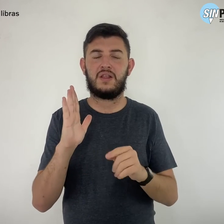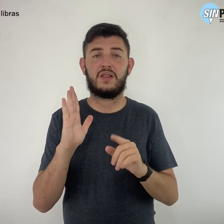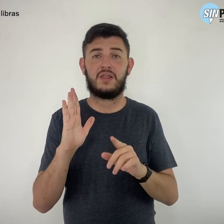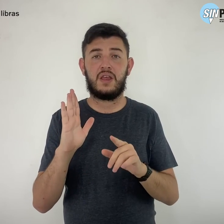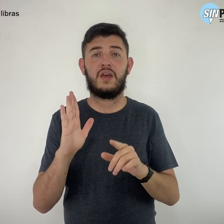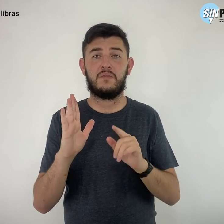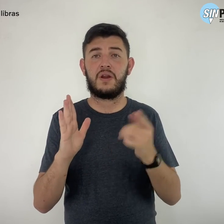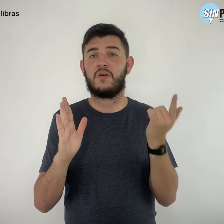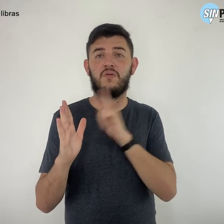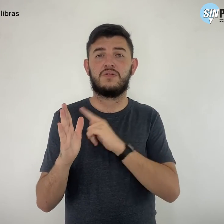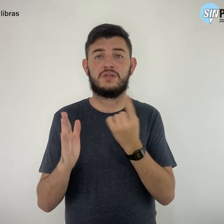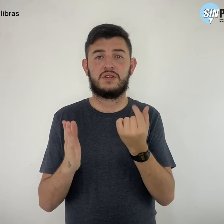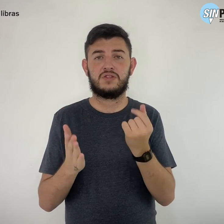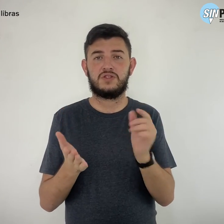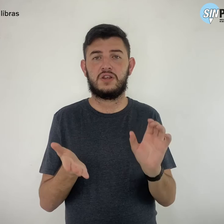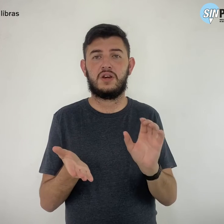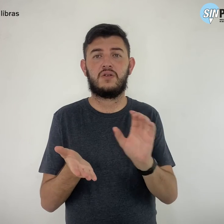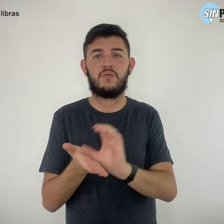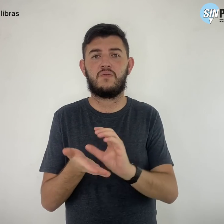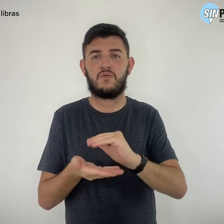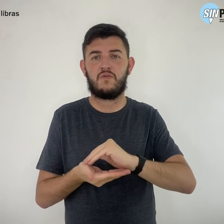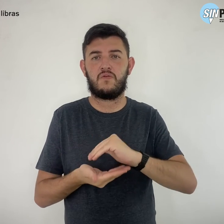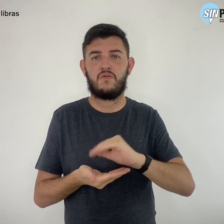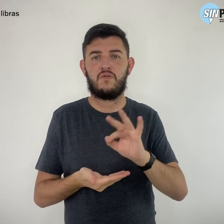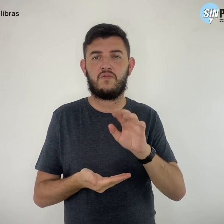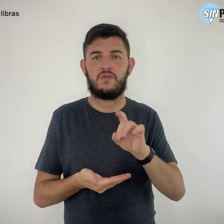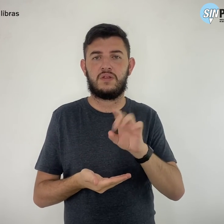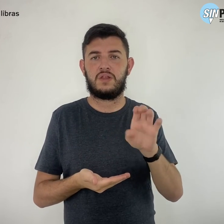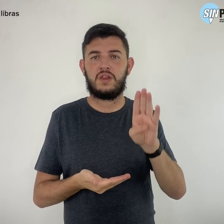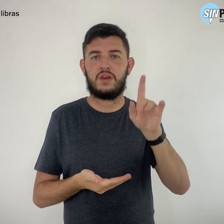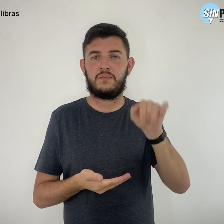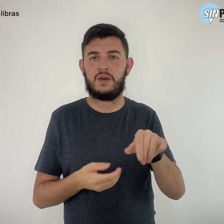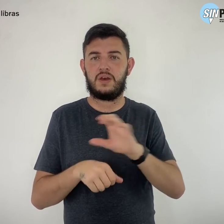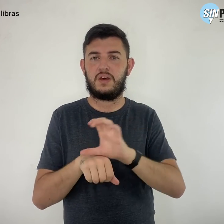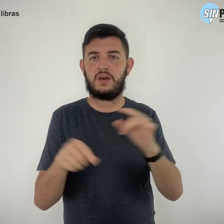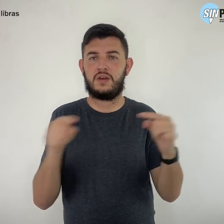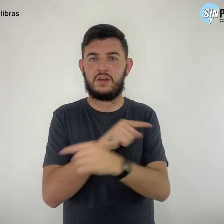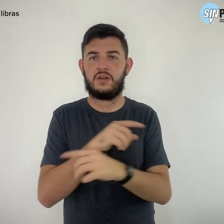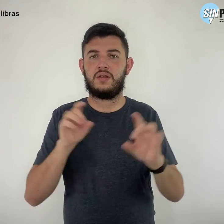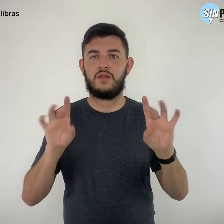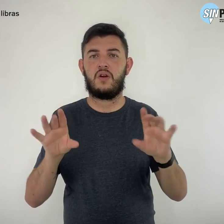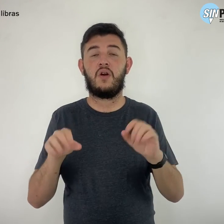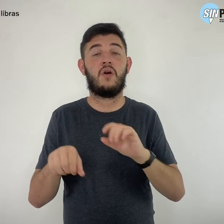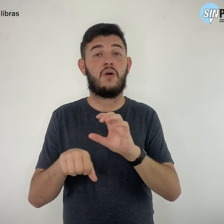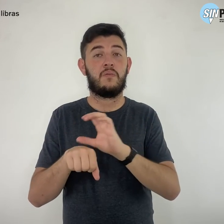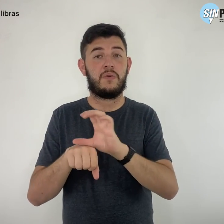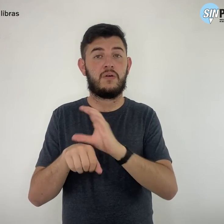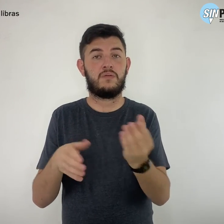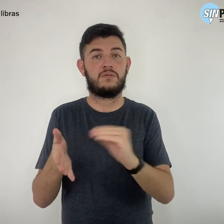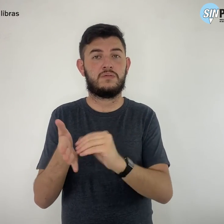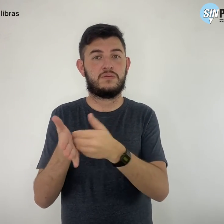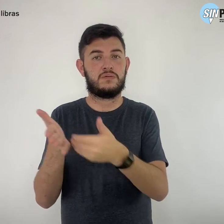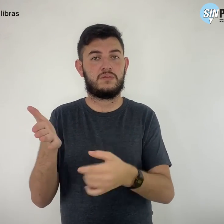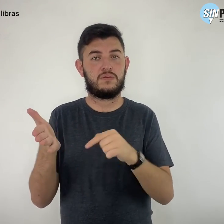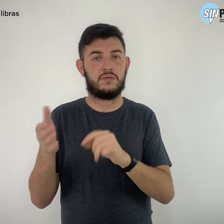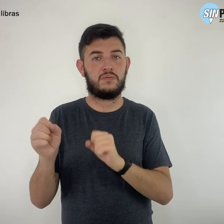inconstitucional. Só uma PEC poderia prever esse desvio de recursos públicos para